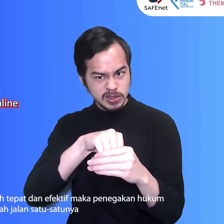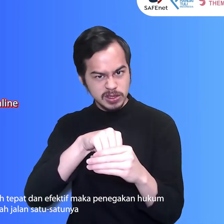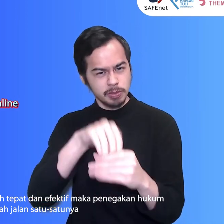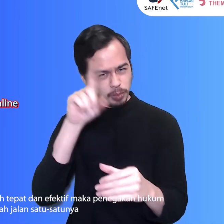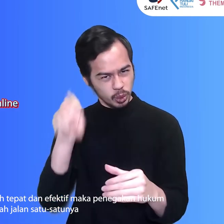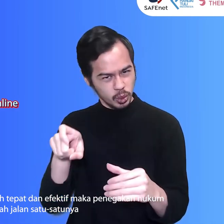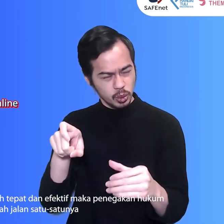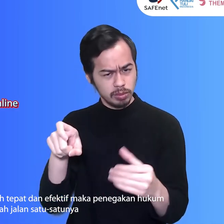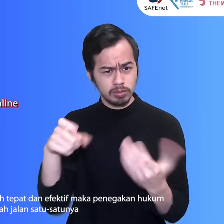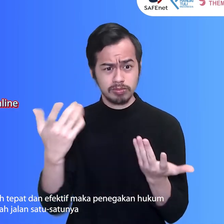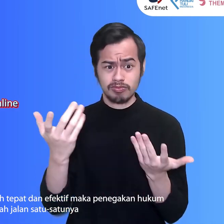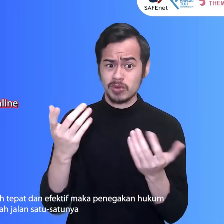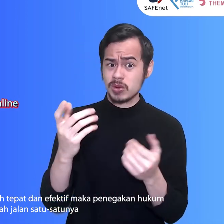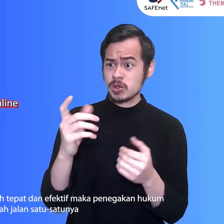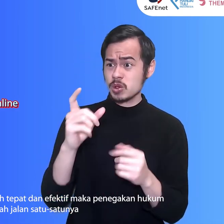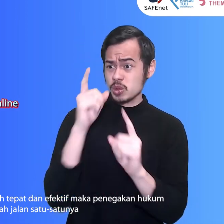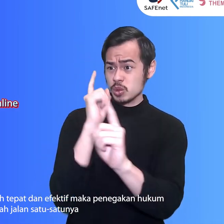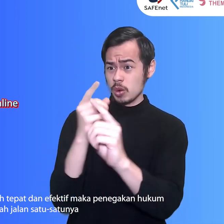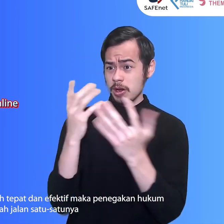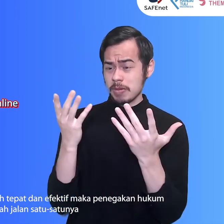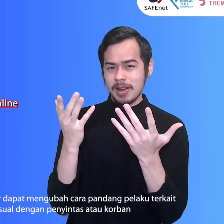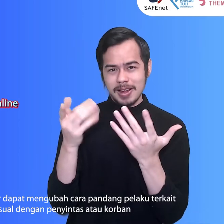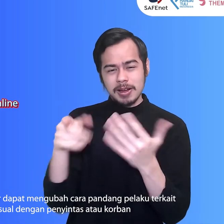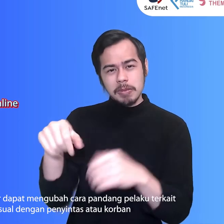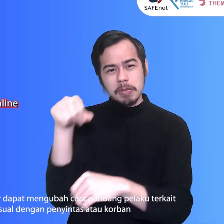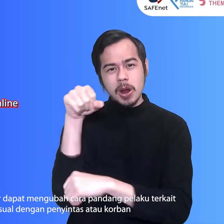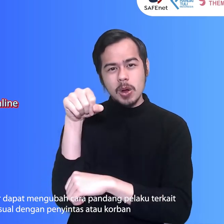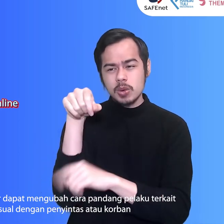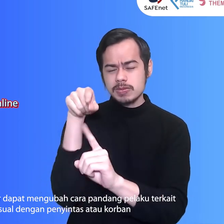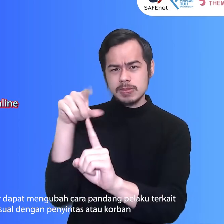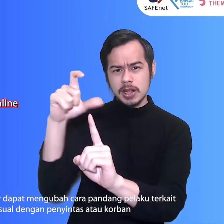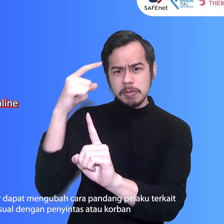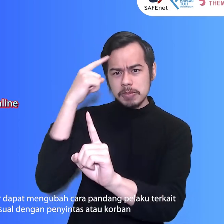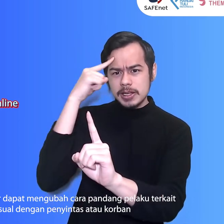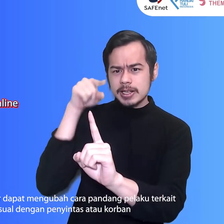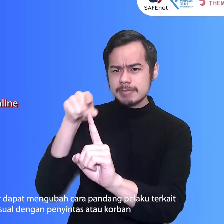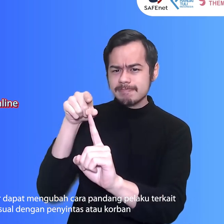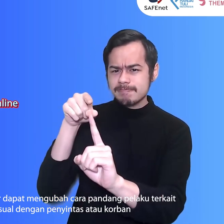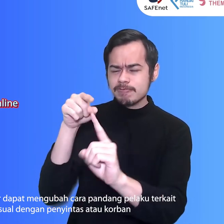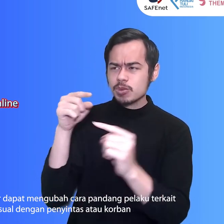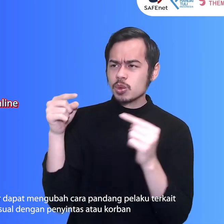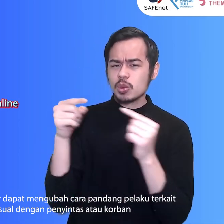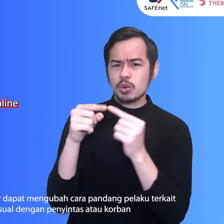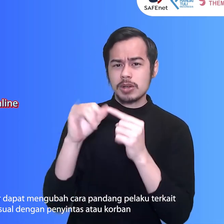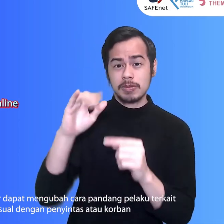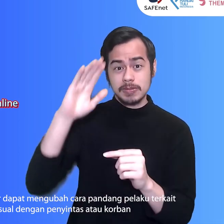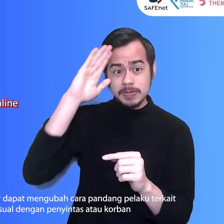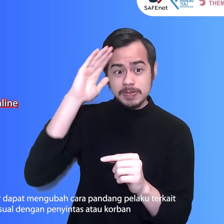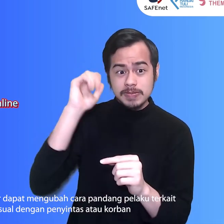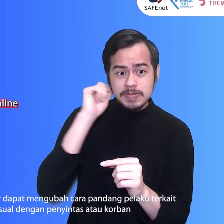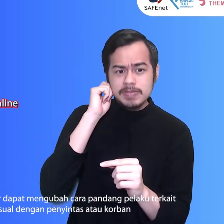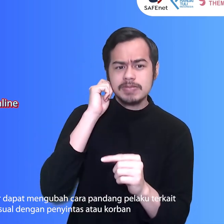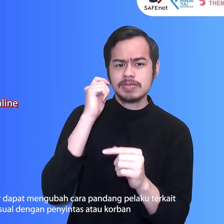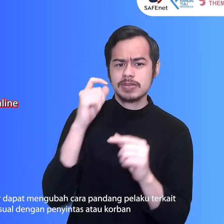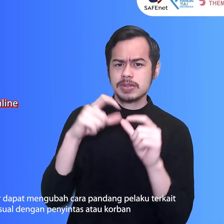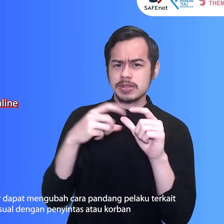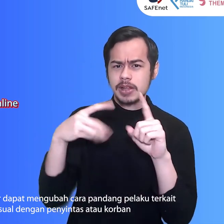dengan intervensi agar dapat mengubah cara pandang pelaku terkait relasi gender dan seksual dengan penyintas